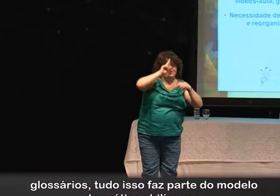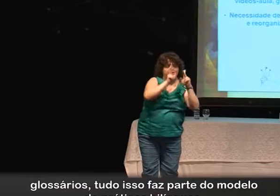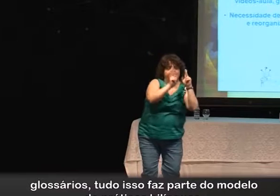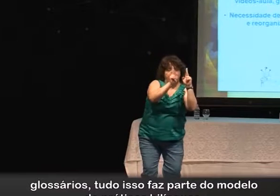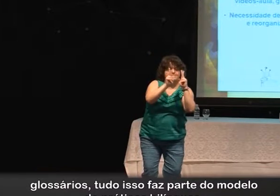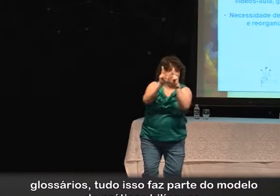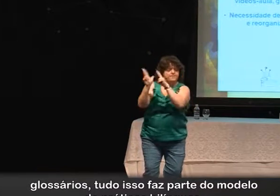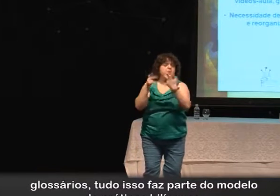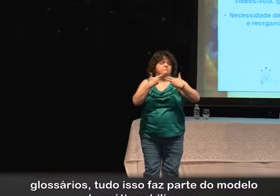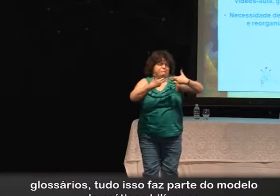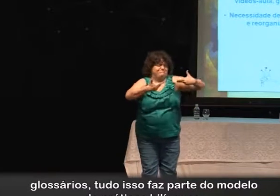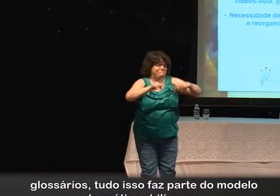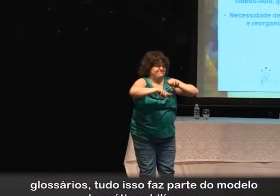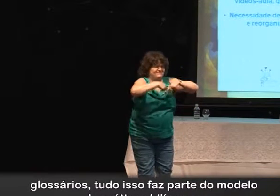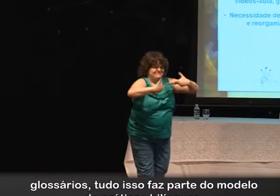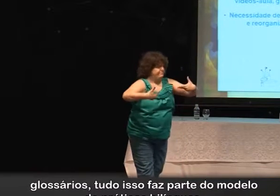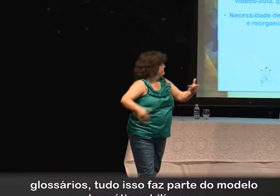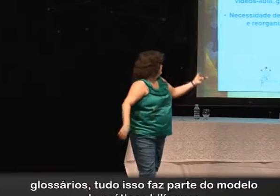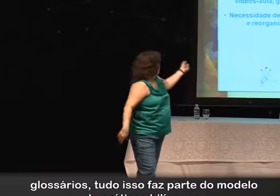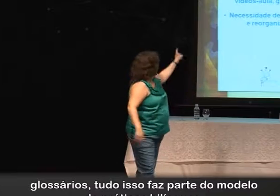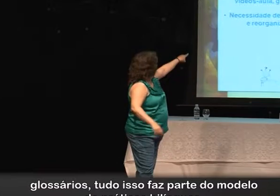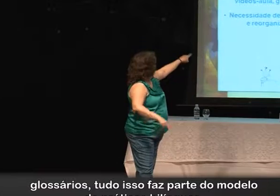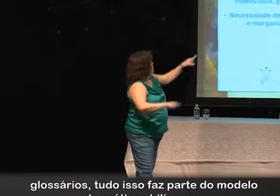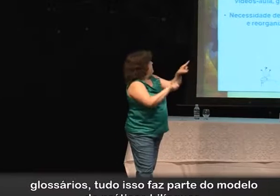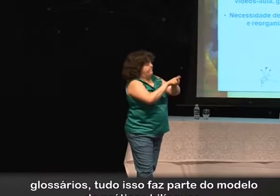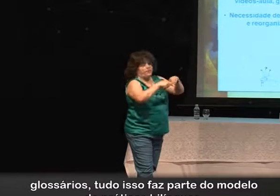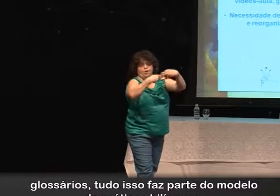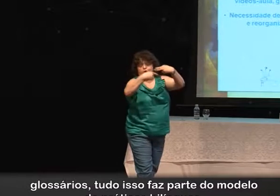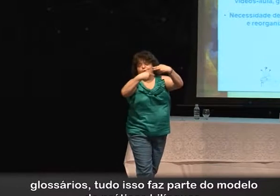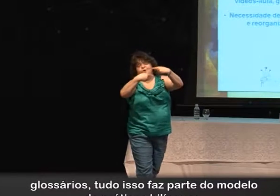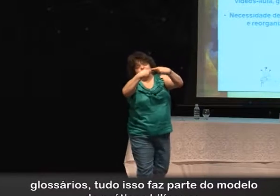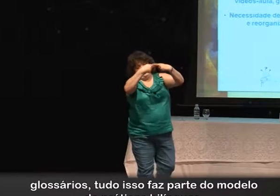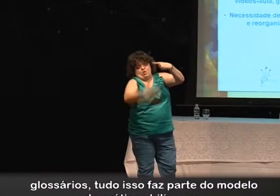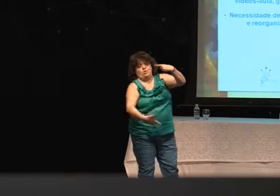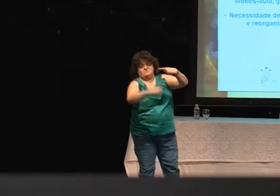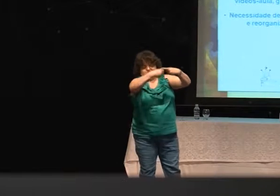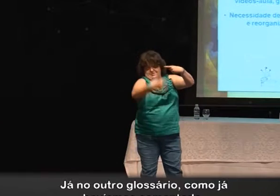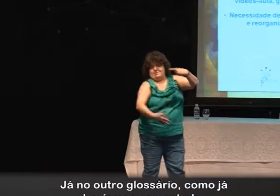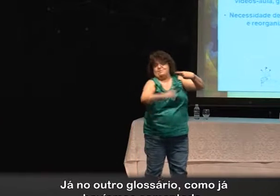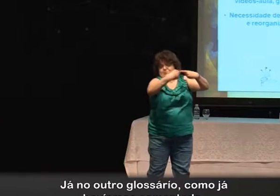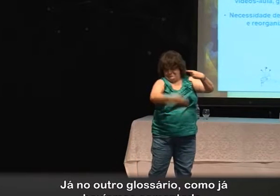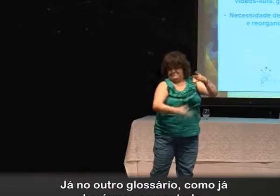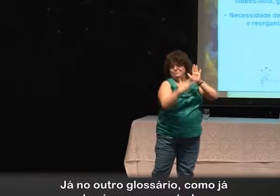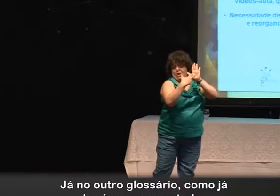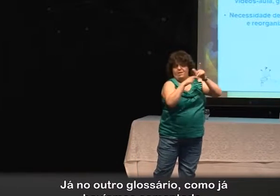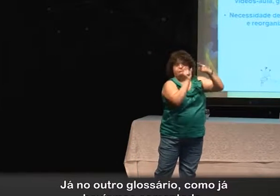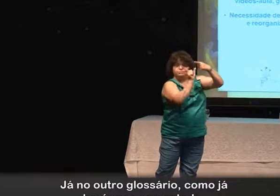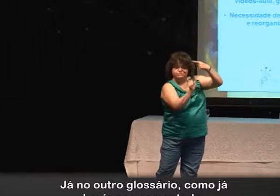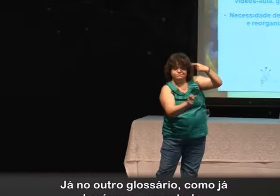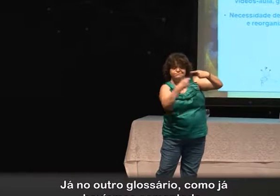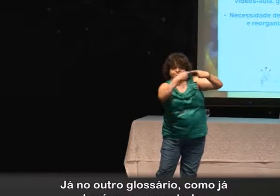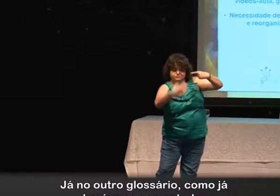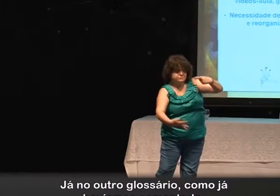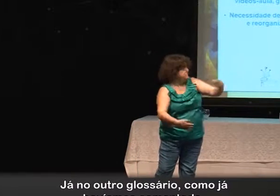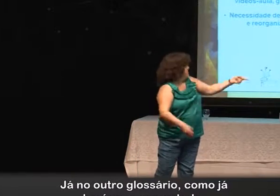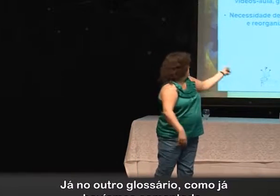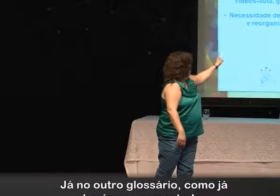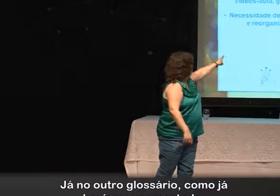Glossário, quizzes, tudo isso faz parte do modelo de práticas bilíngues. Já no outro, glossário, né? Como nós